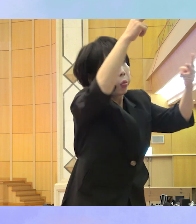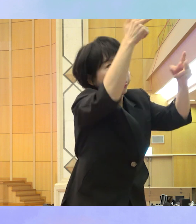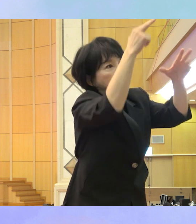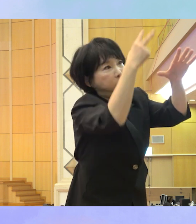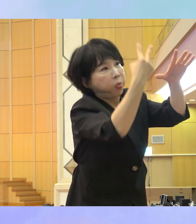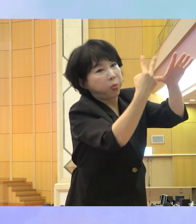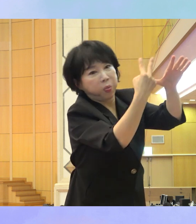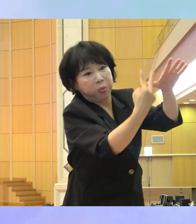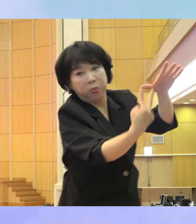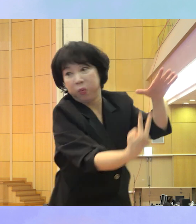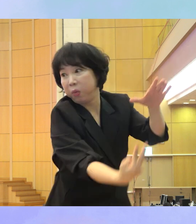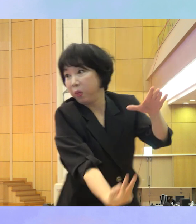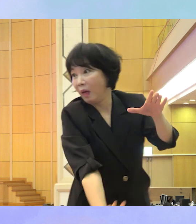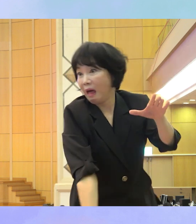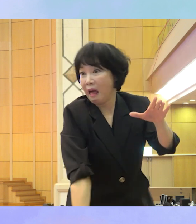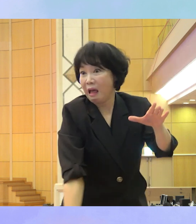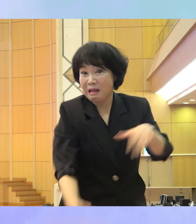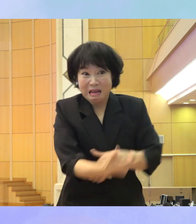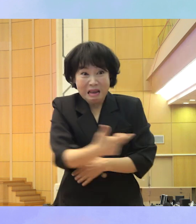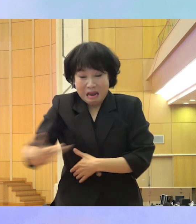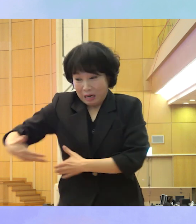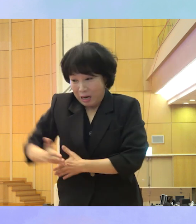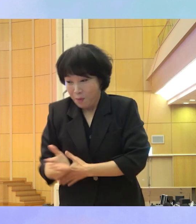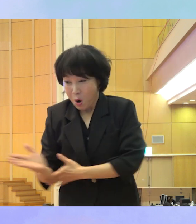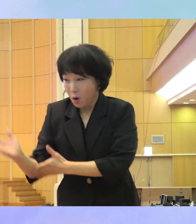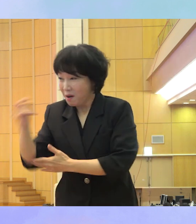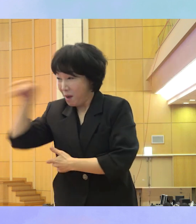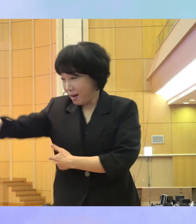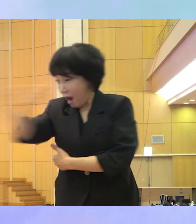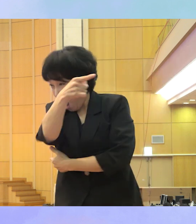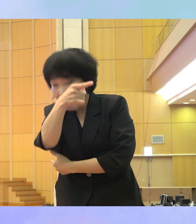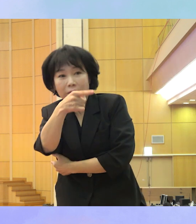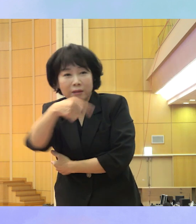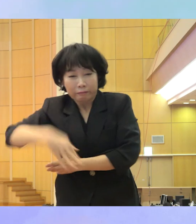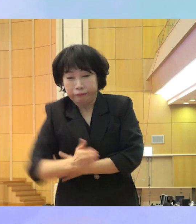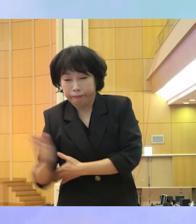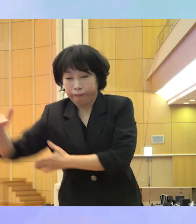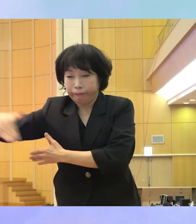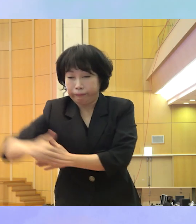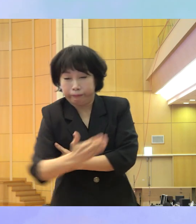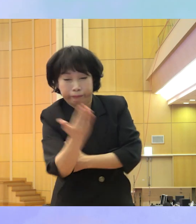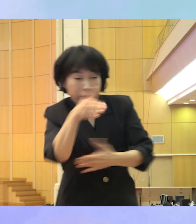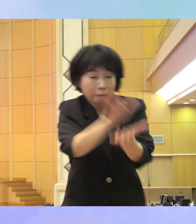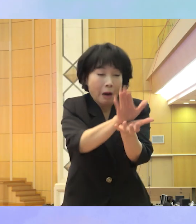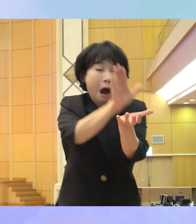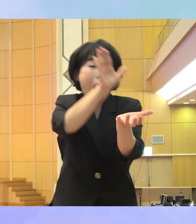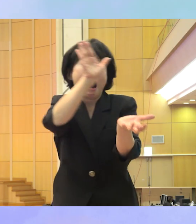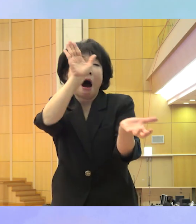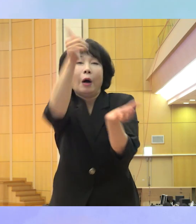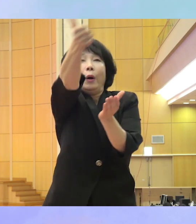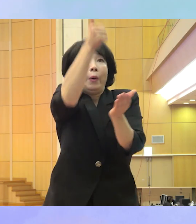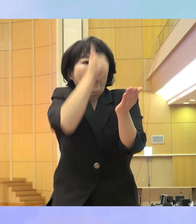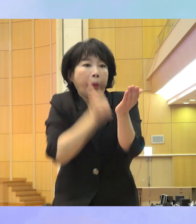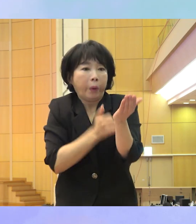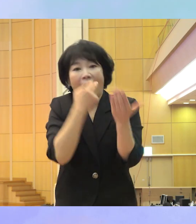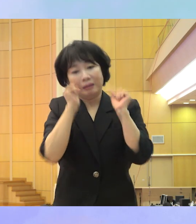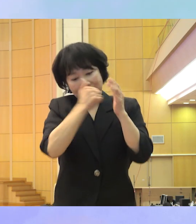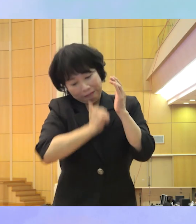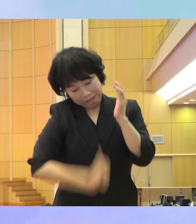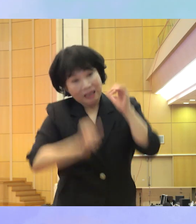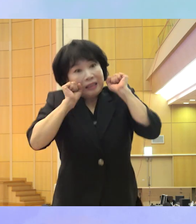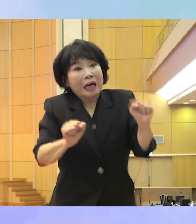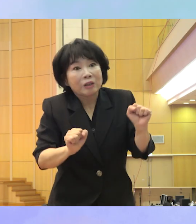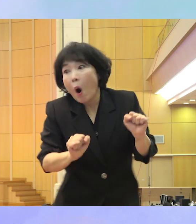근데 하나님이 큰 물고기를 예비하사 요나를 통째로 삼켰잖아. 그게 물고기 뱃속에 3일 동안 있어요. 바다에 던질